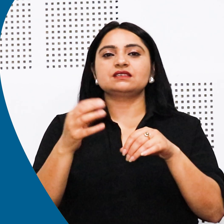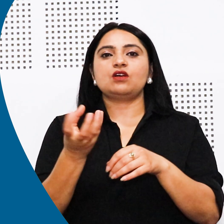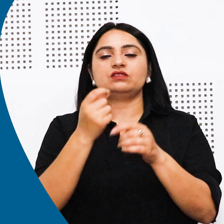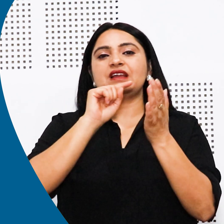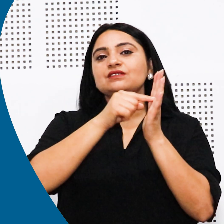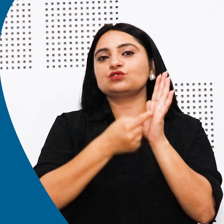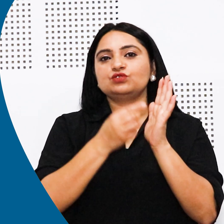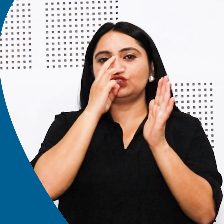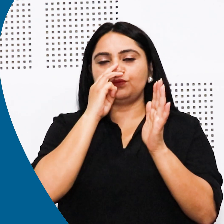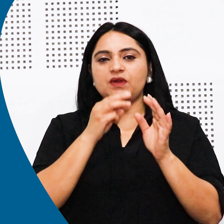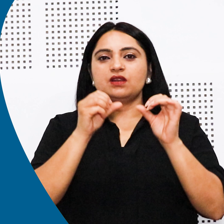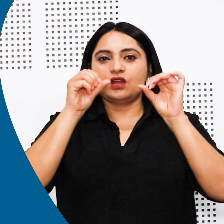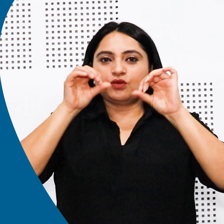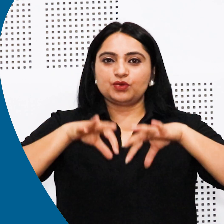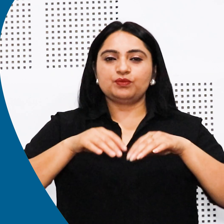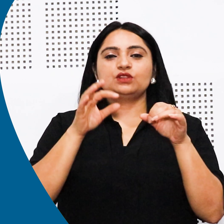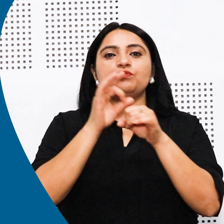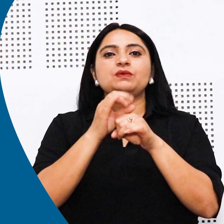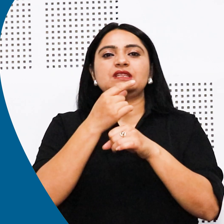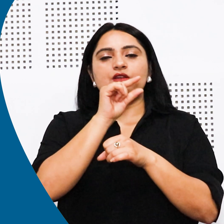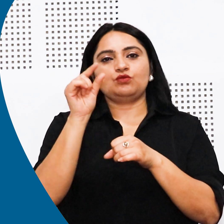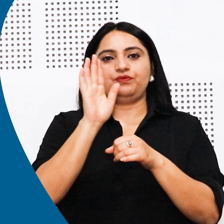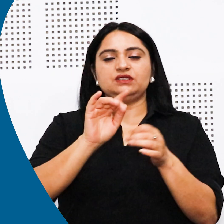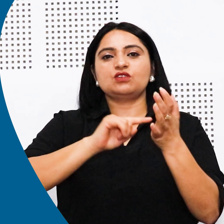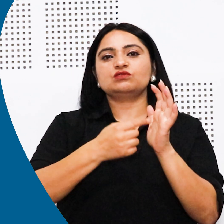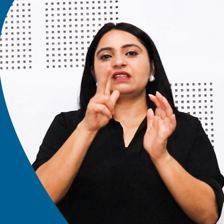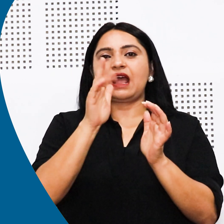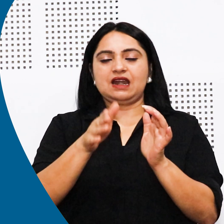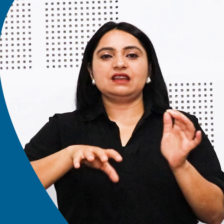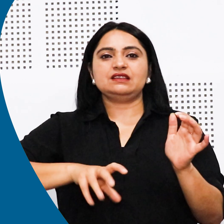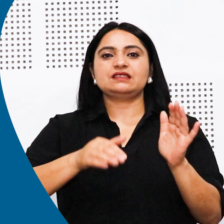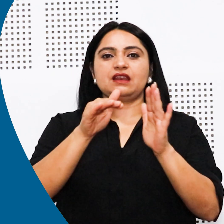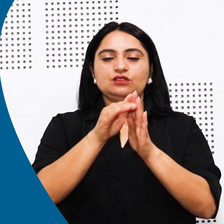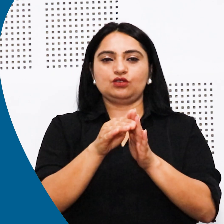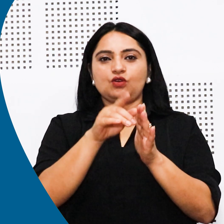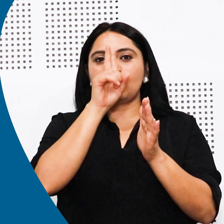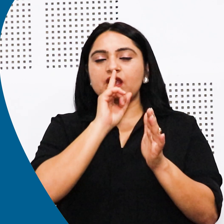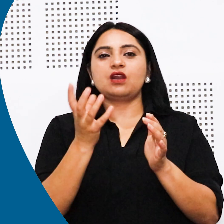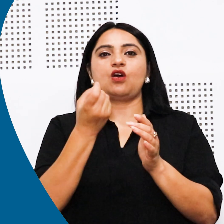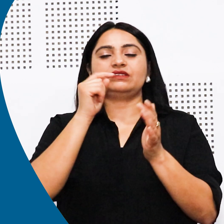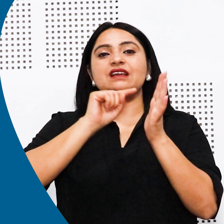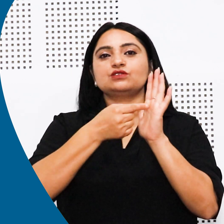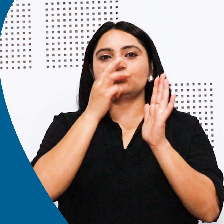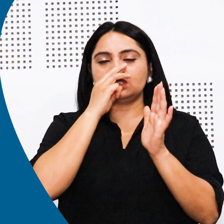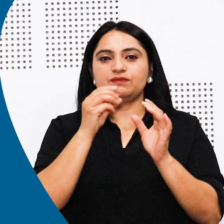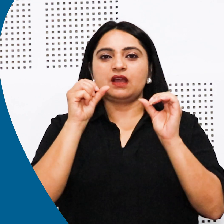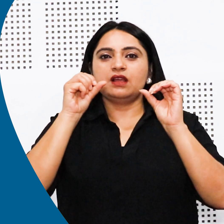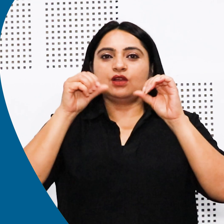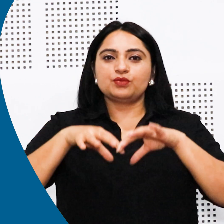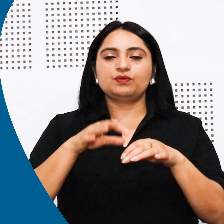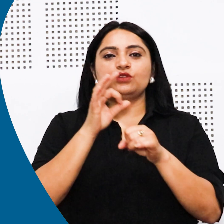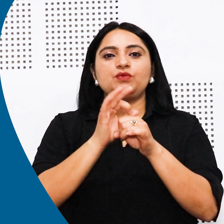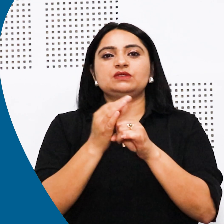अधिकारको सूचीमा विपद व्यवस्थापनको विषय छ। अनुसूची 8ले स्थानीय तहको एकल अधिकारको सूचीमा विपद